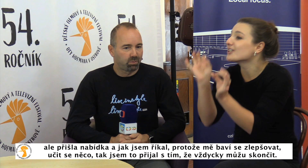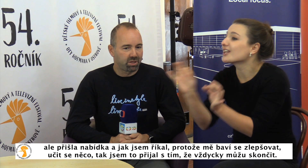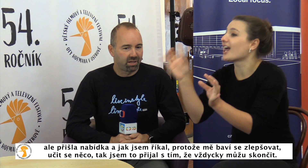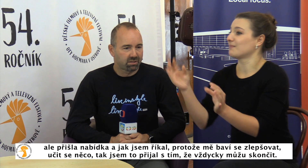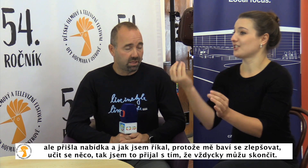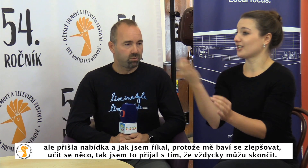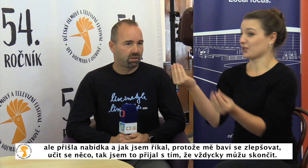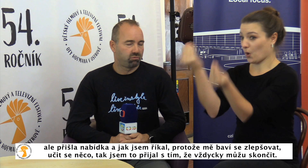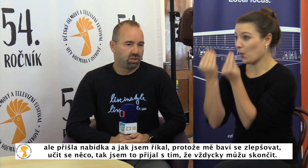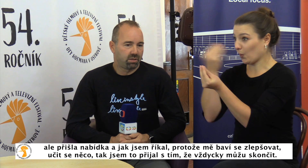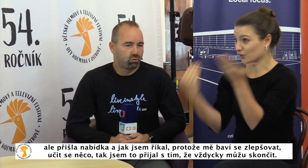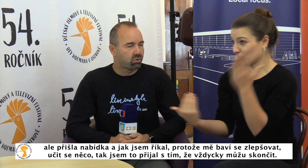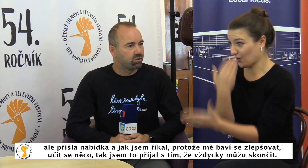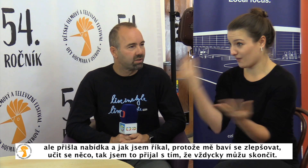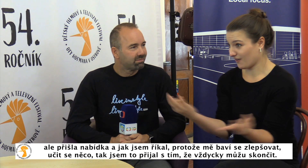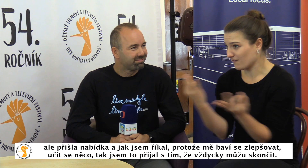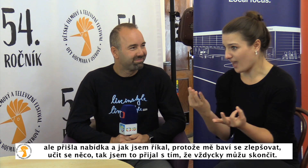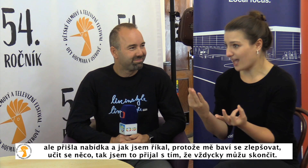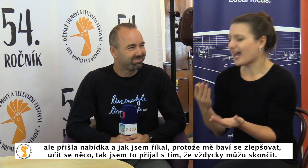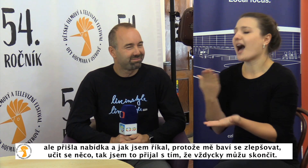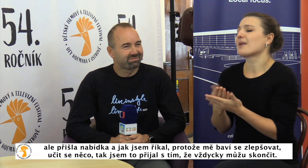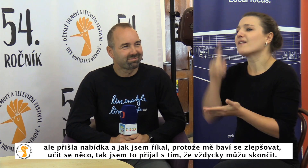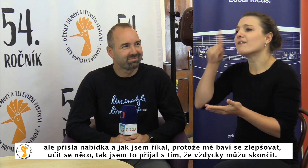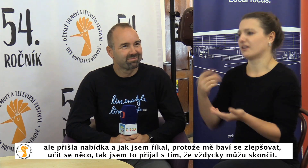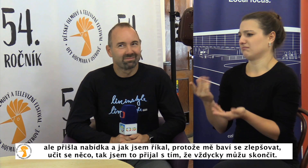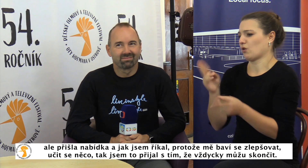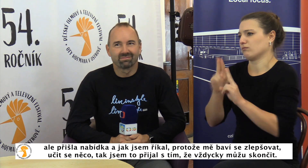tak jsem to přijal s tím, že vždycky můžu skončit.